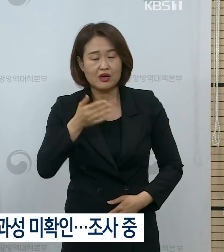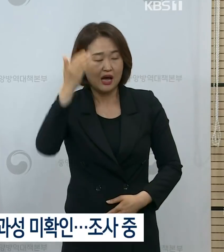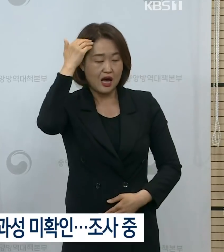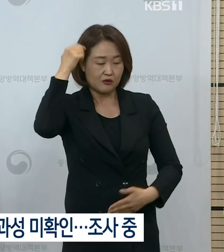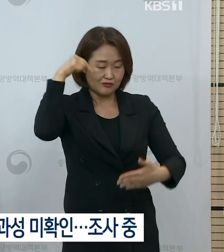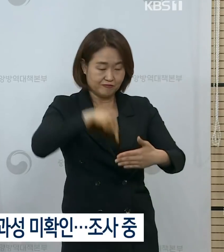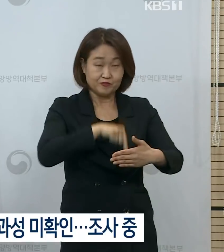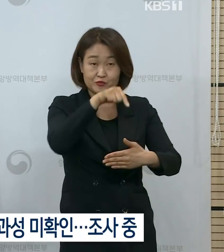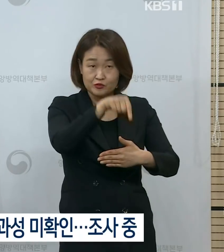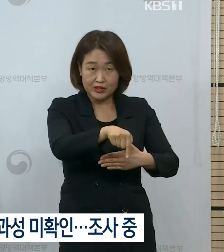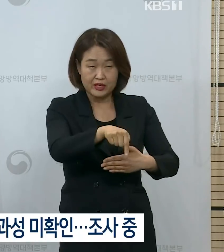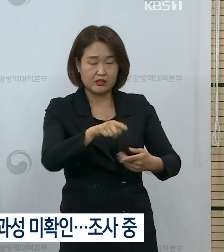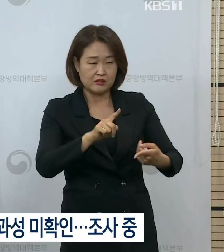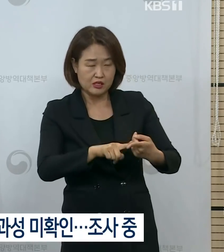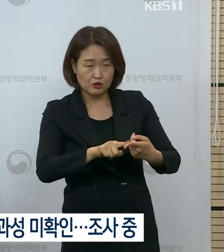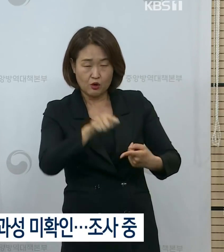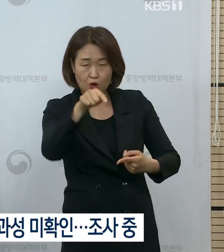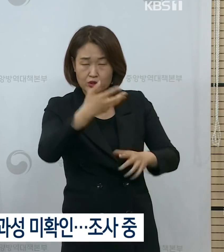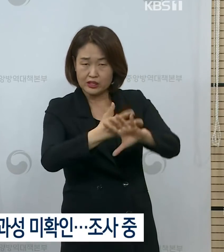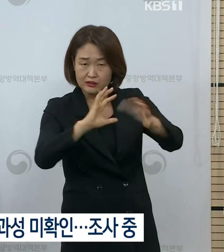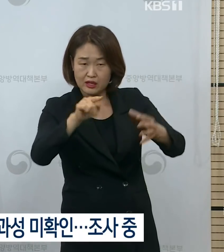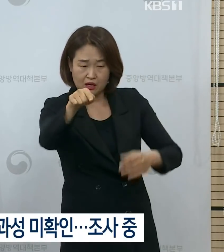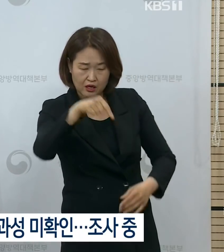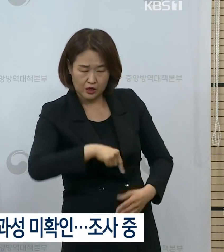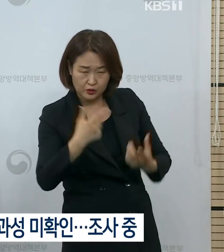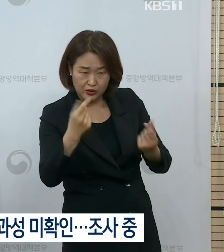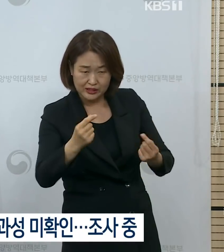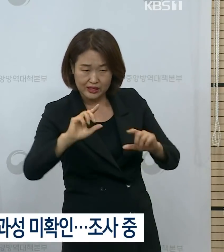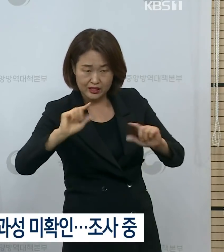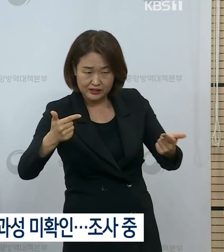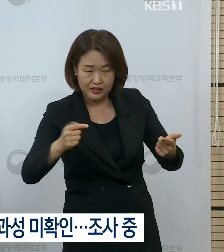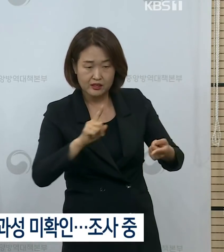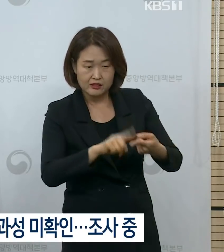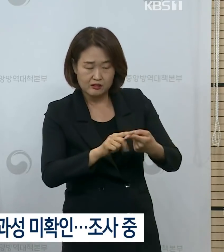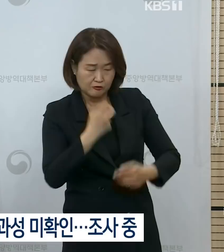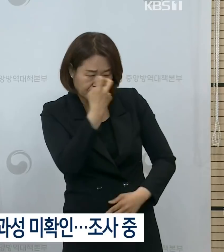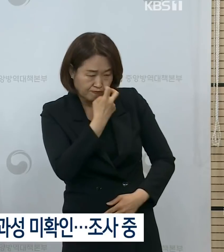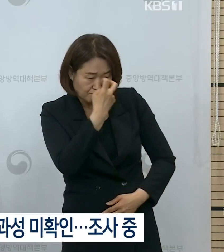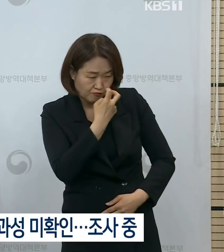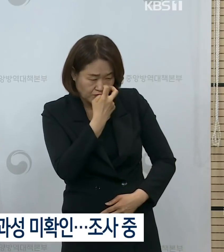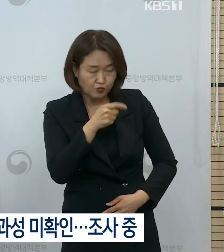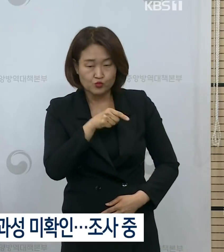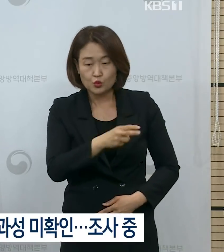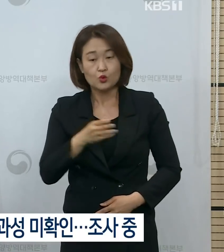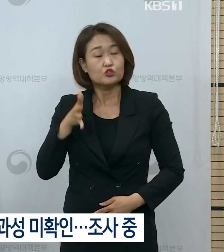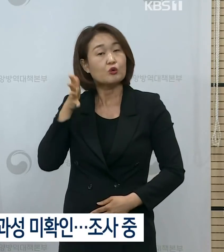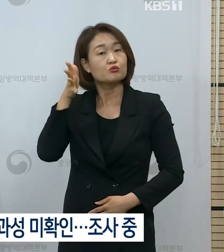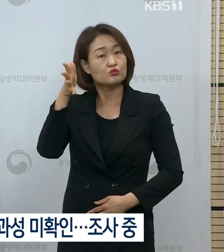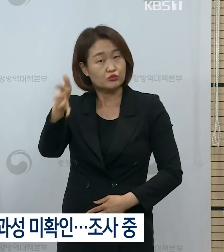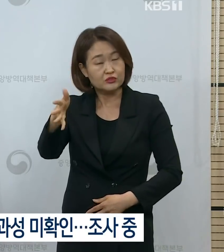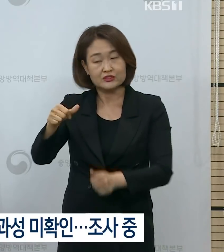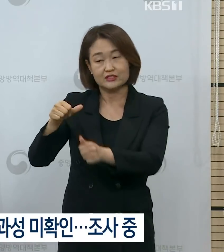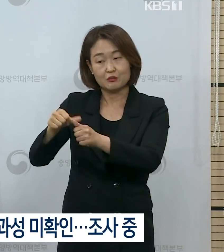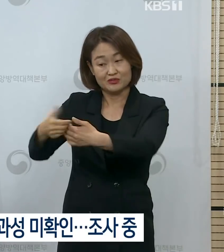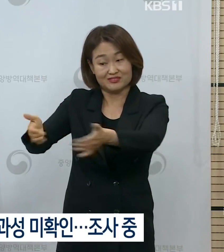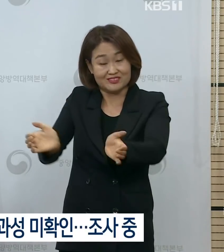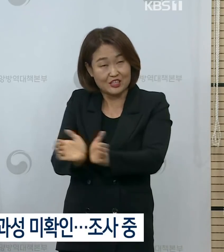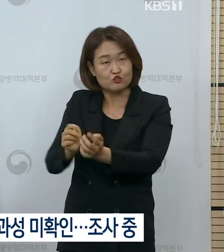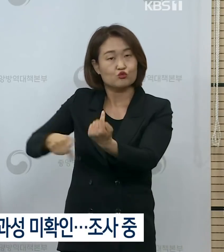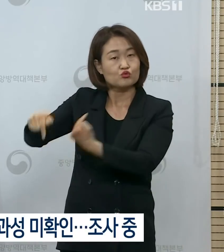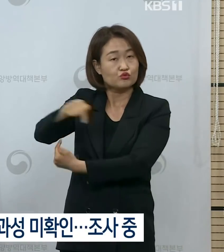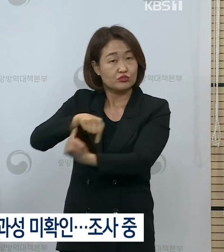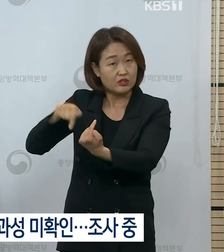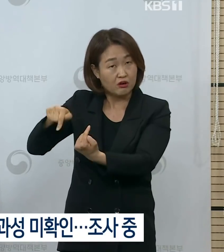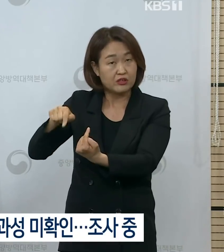사례 발생을 지속적으로 감시 조사하고 또 전문가 자문단을 운영하여 백신과의 연관성에 대해서는